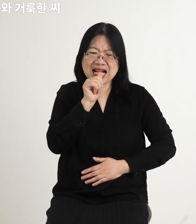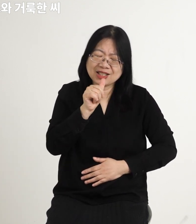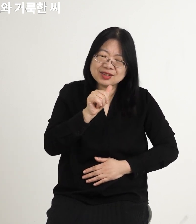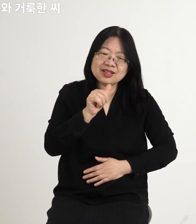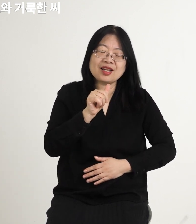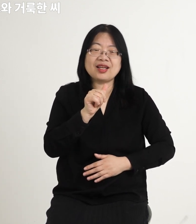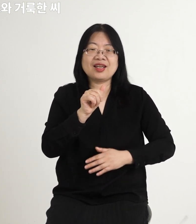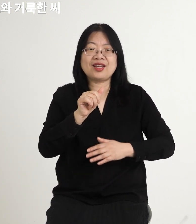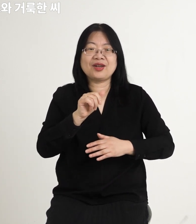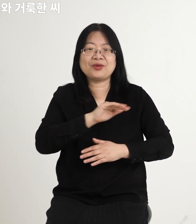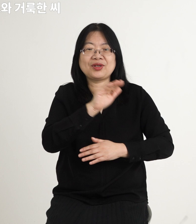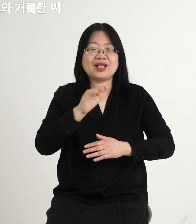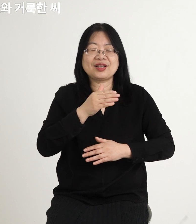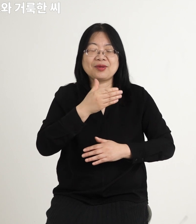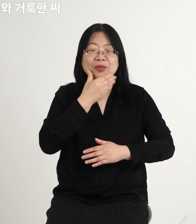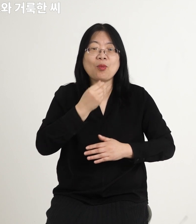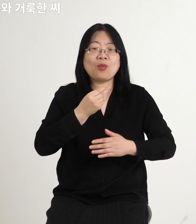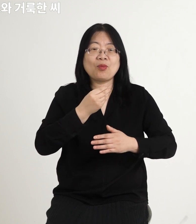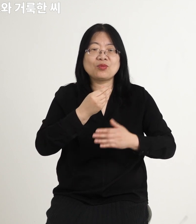아니었어요.